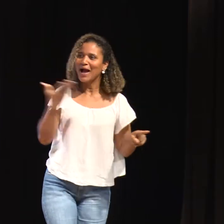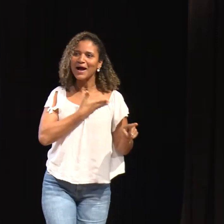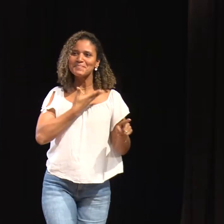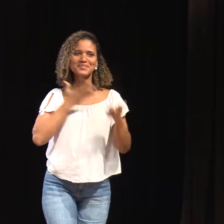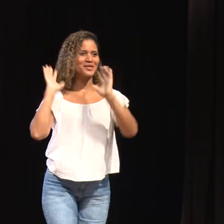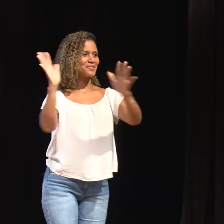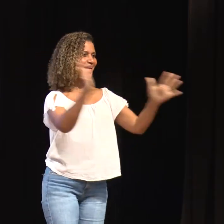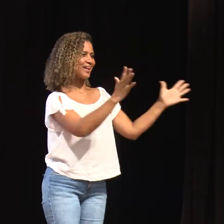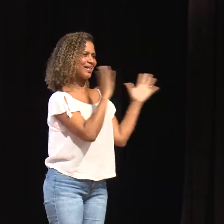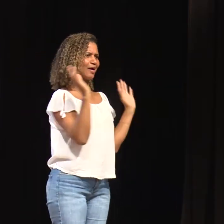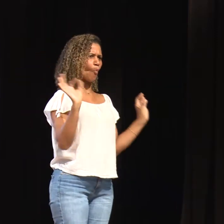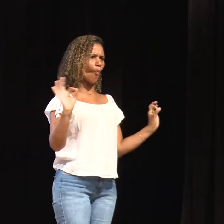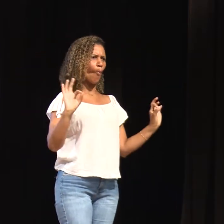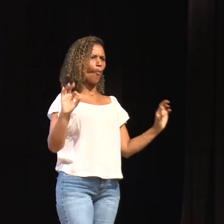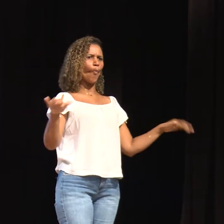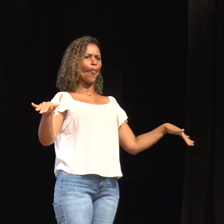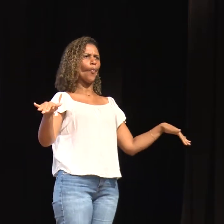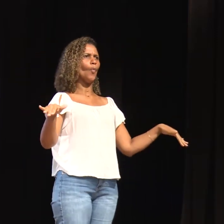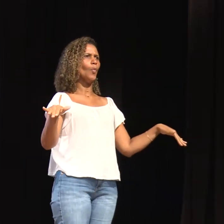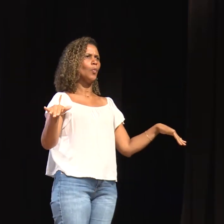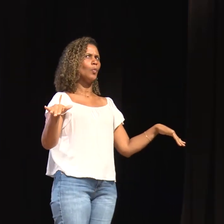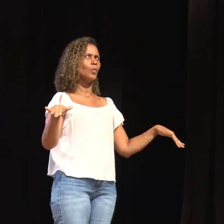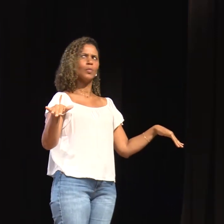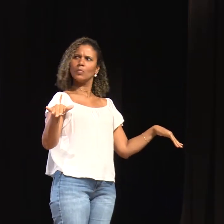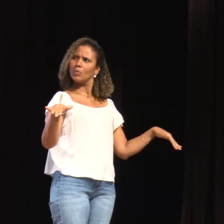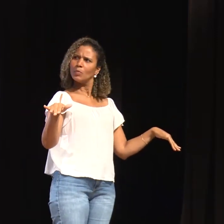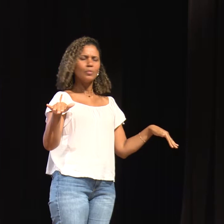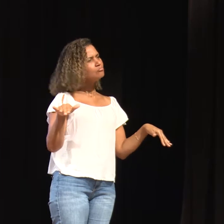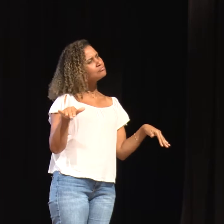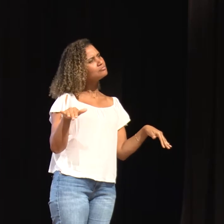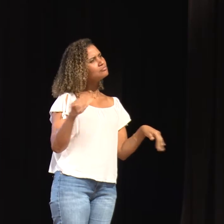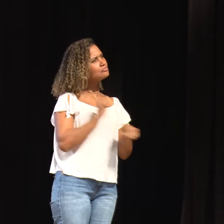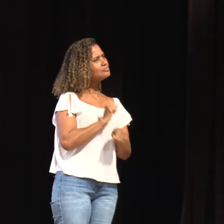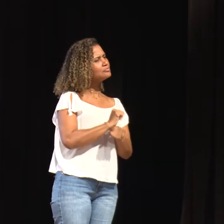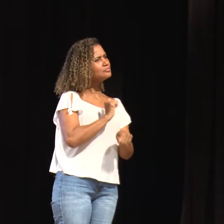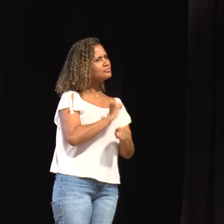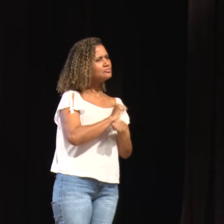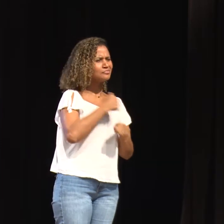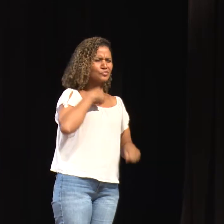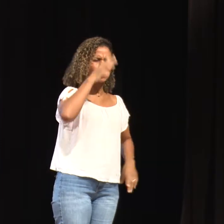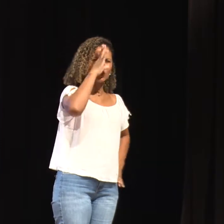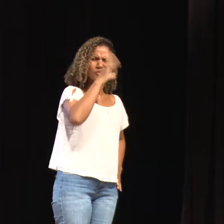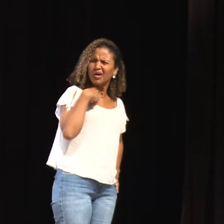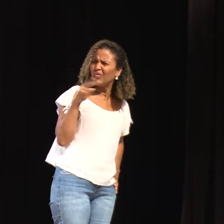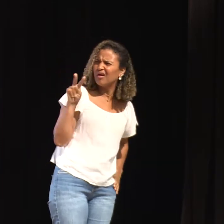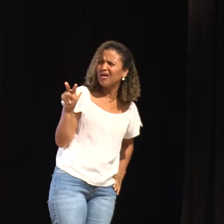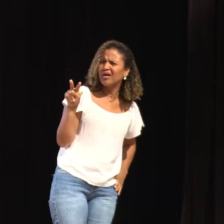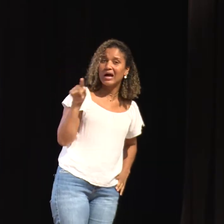né? Que os meus amigos sinalizassem. E quando eu observei ninguém sinalizando, eu, estranho, fiquei esperando, e eu não